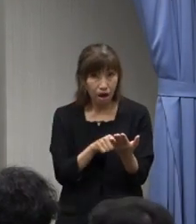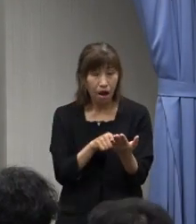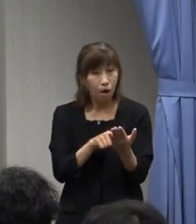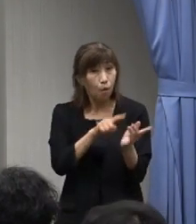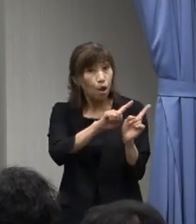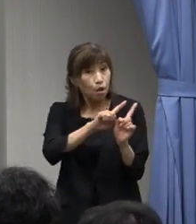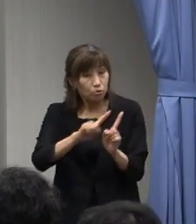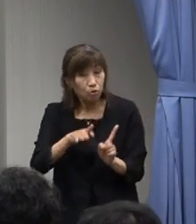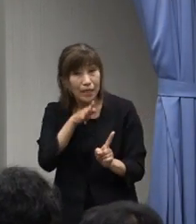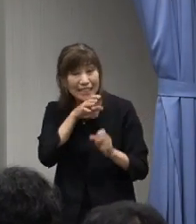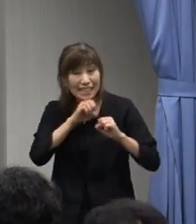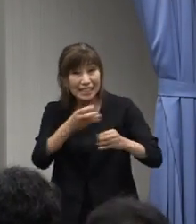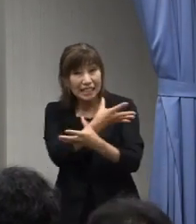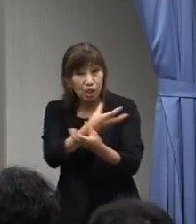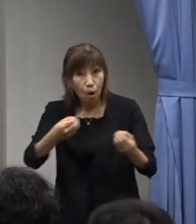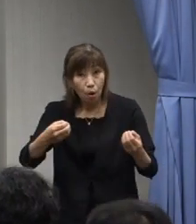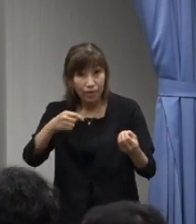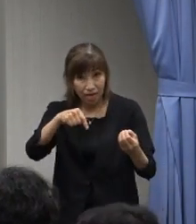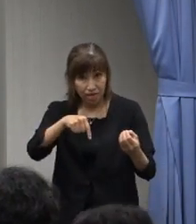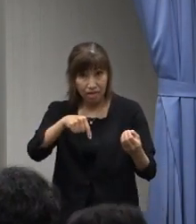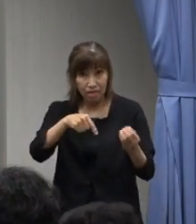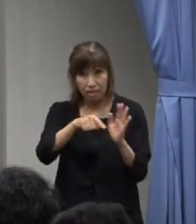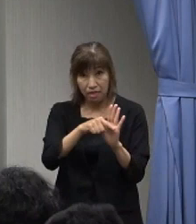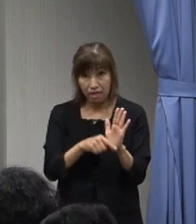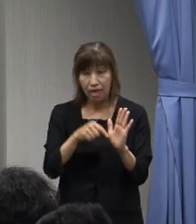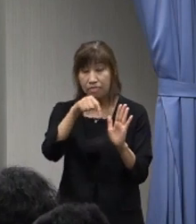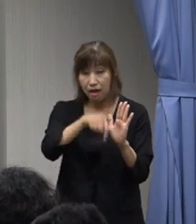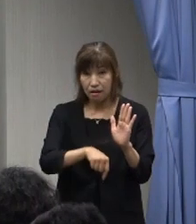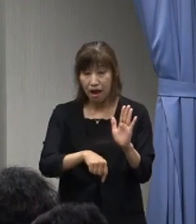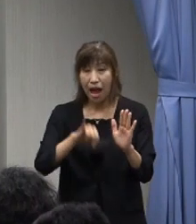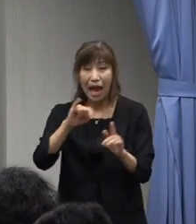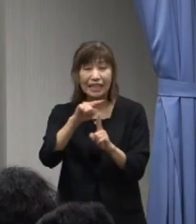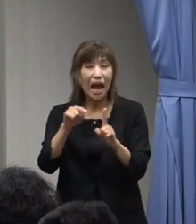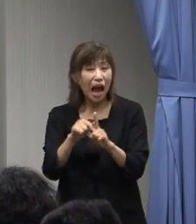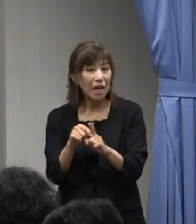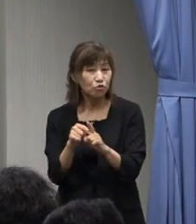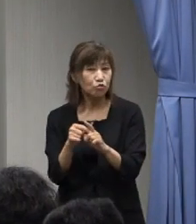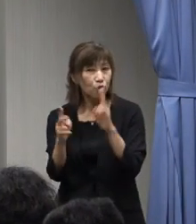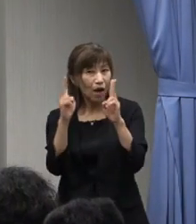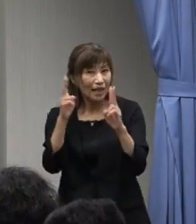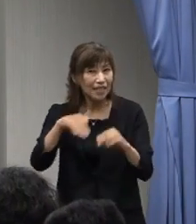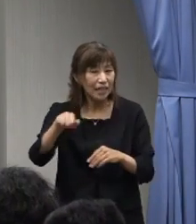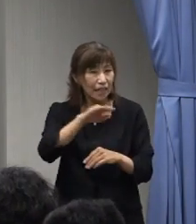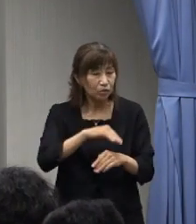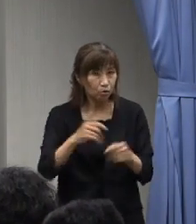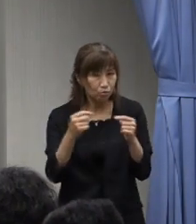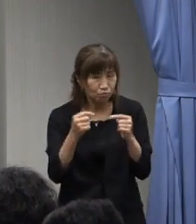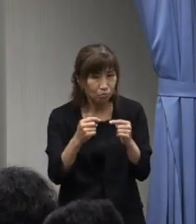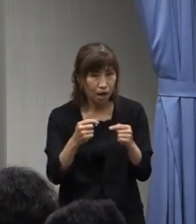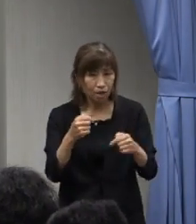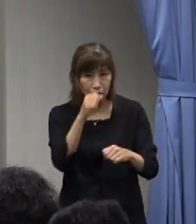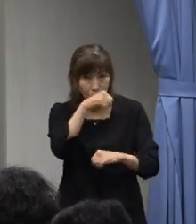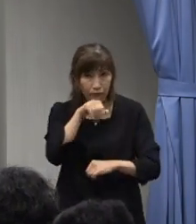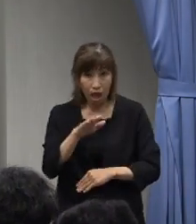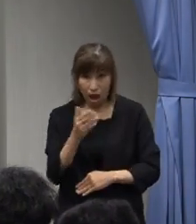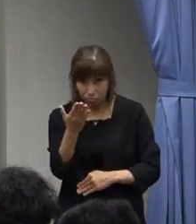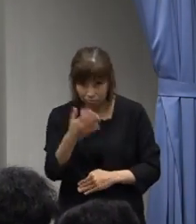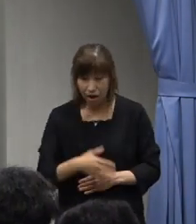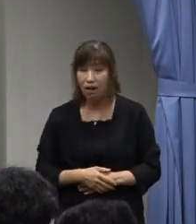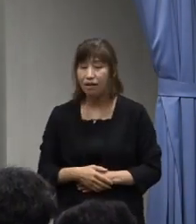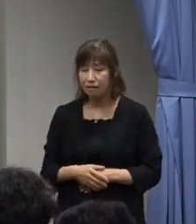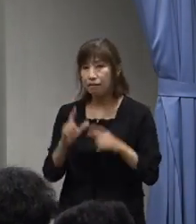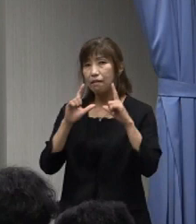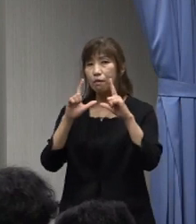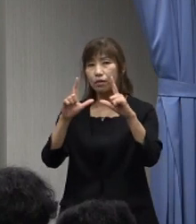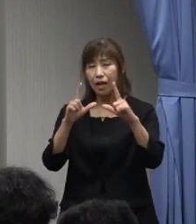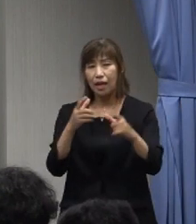実施協定に向けて、IR 事業者とそのあたりもう一回詰め直すというのを考えられますでしょうか。 実施協定、そして